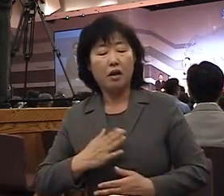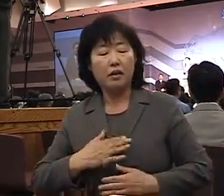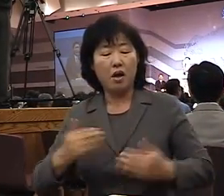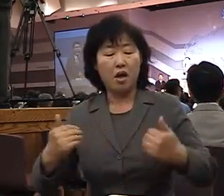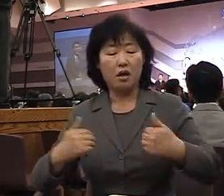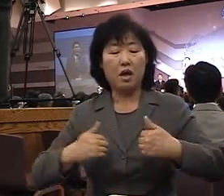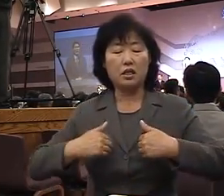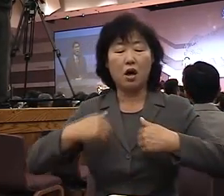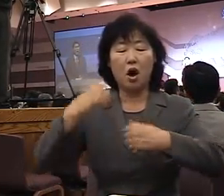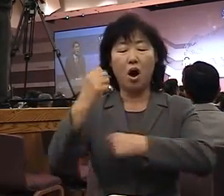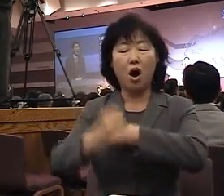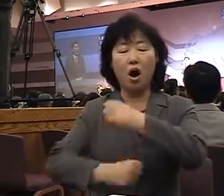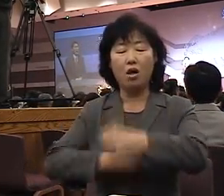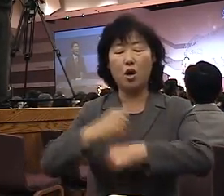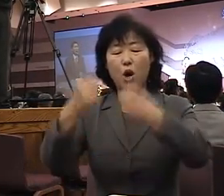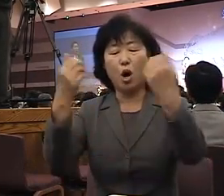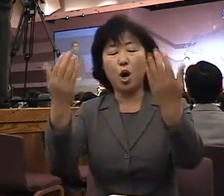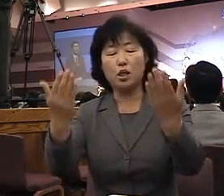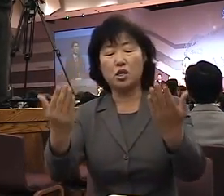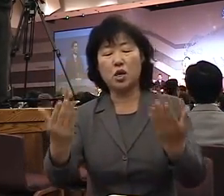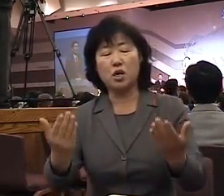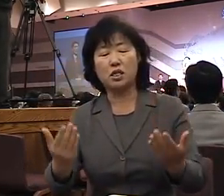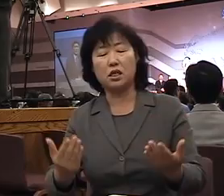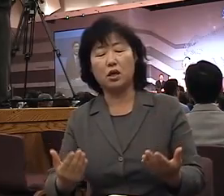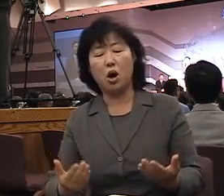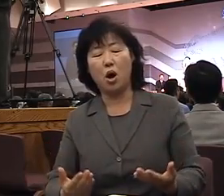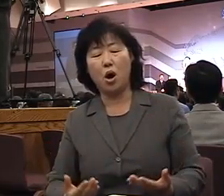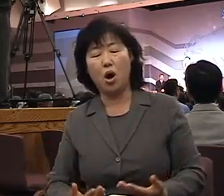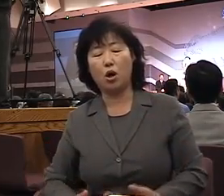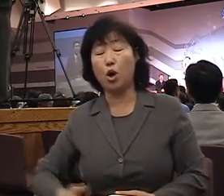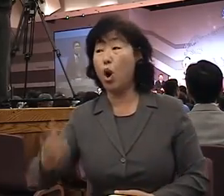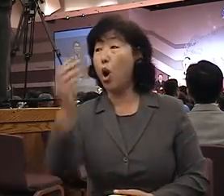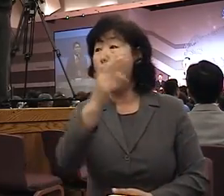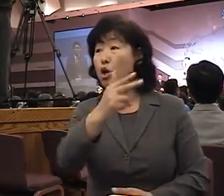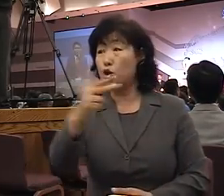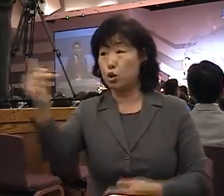찬송하리라. 내게 자유